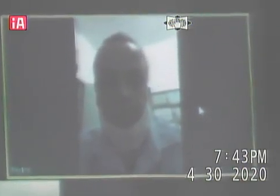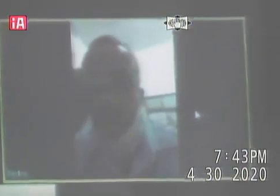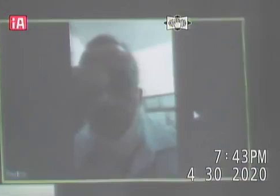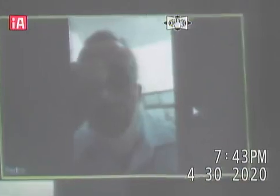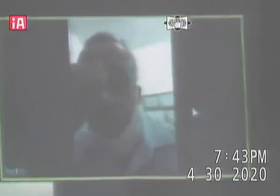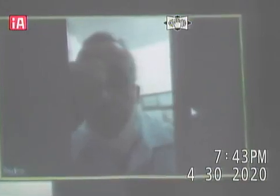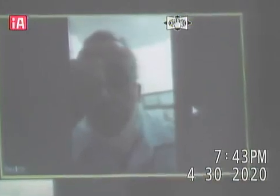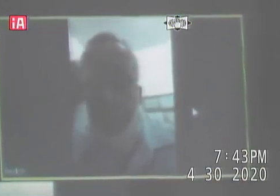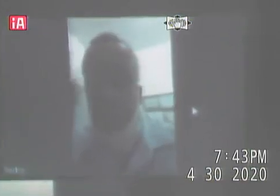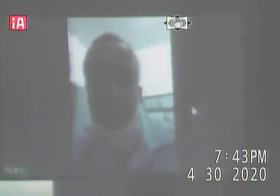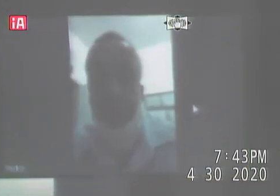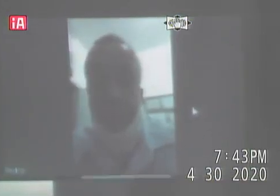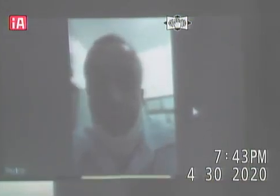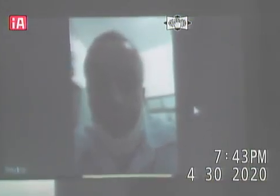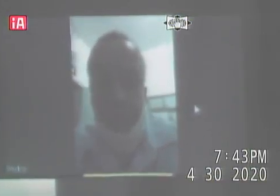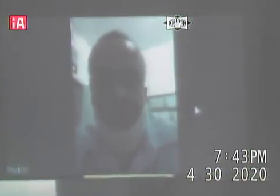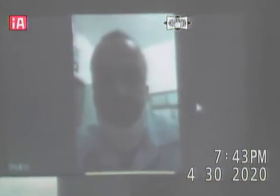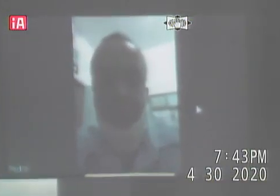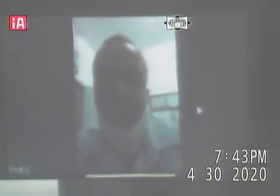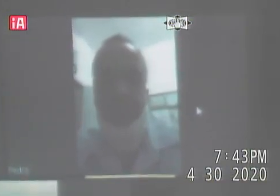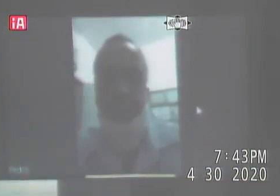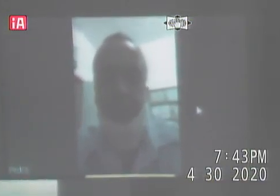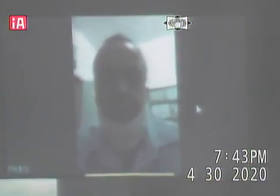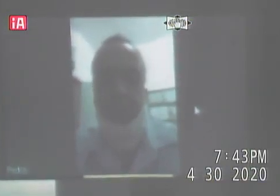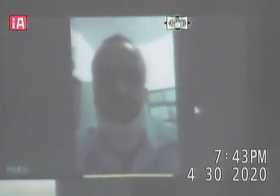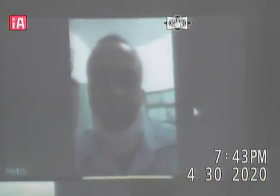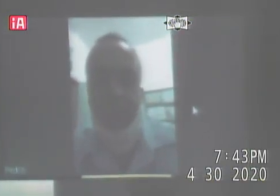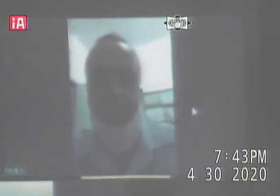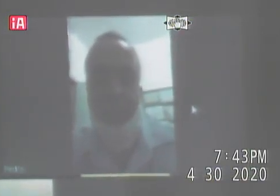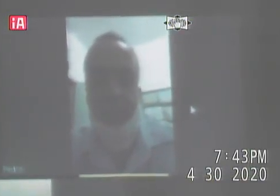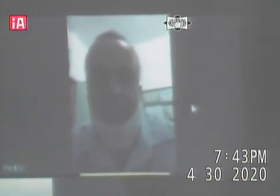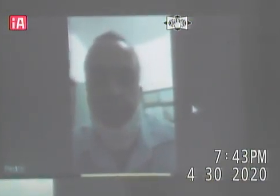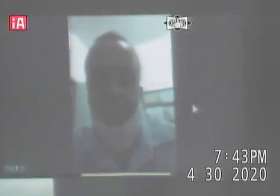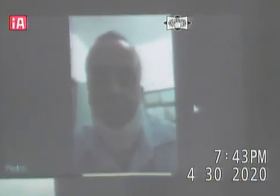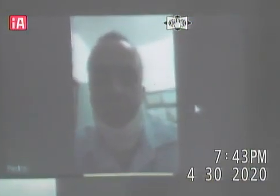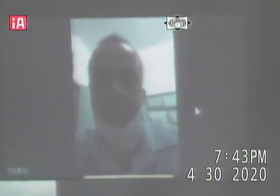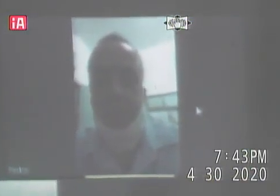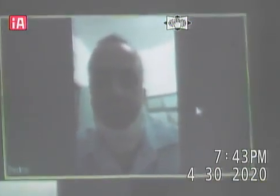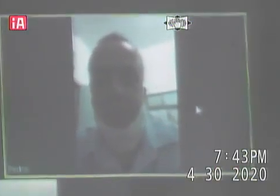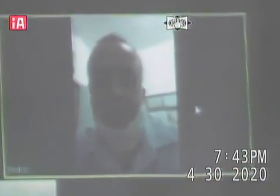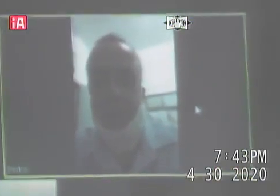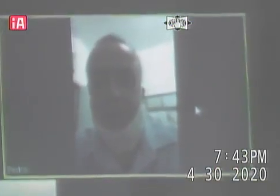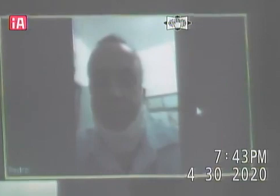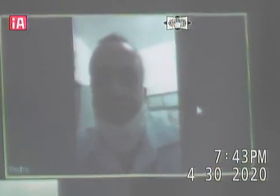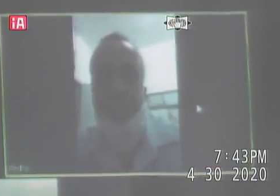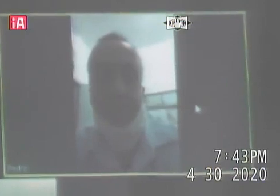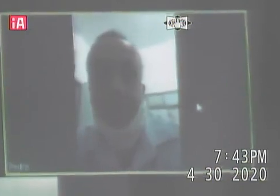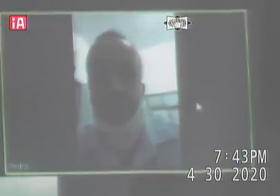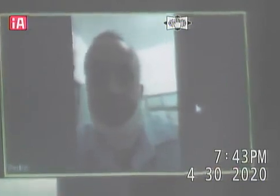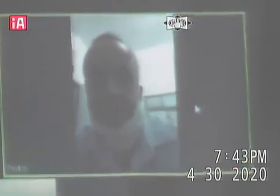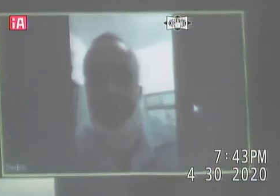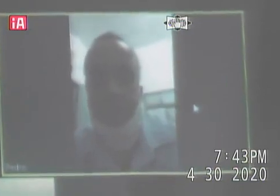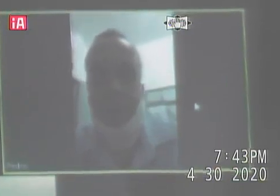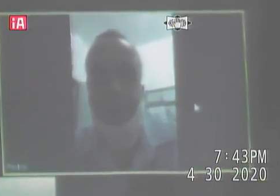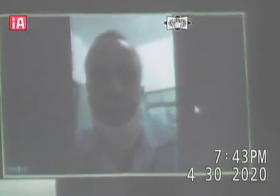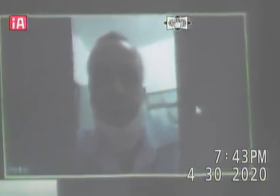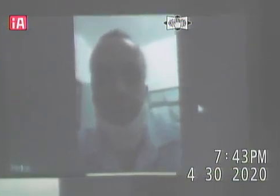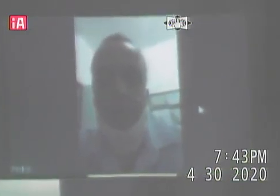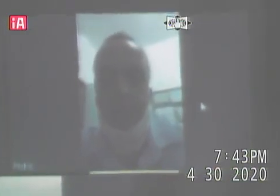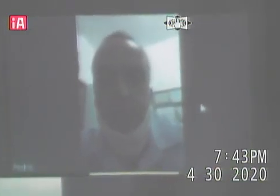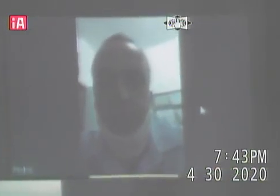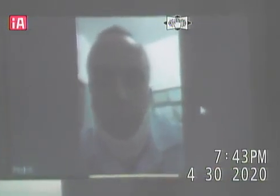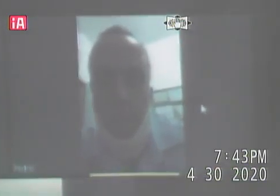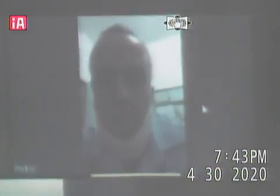Então, senhores, estou afastado, dificuldades, não está a poder diante desse ato